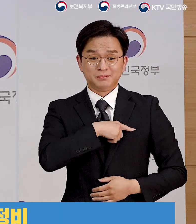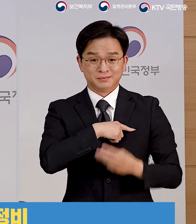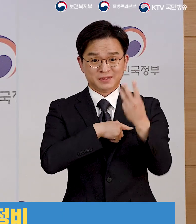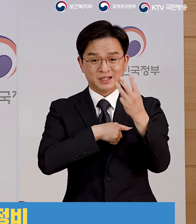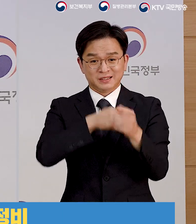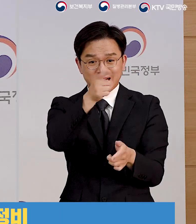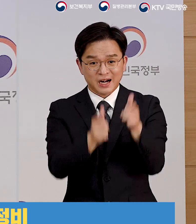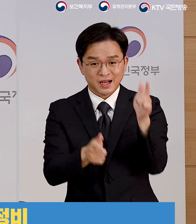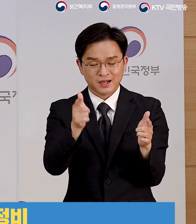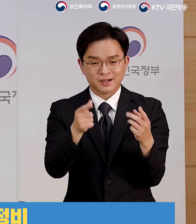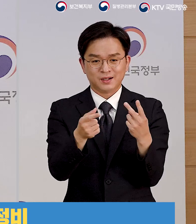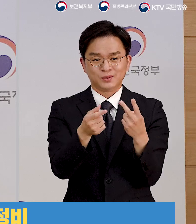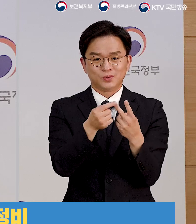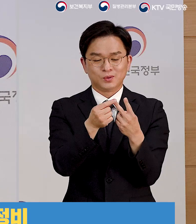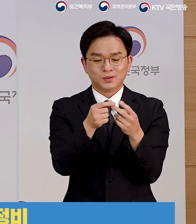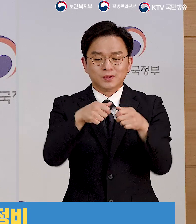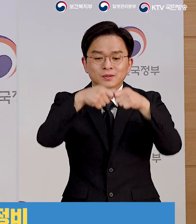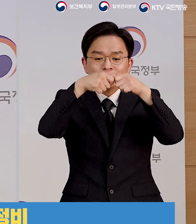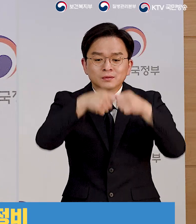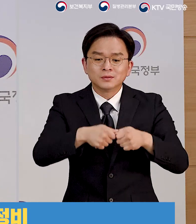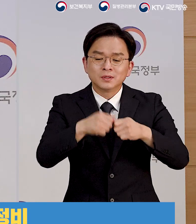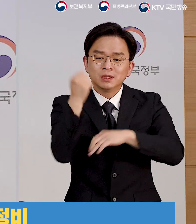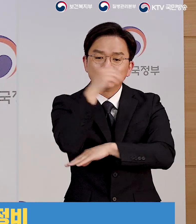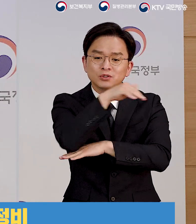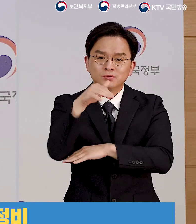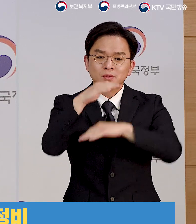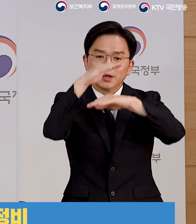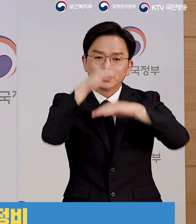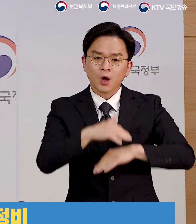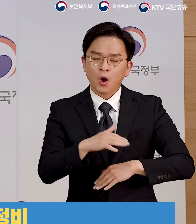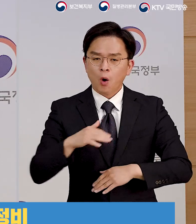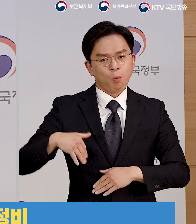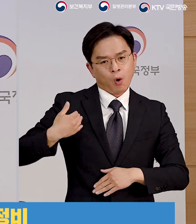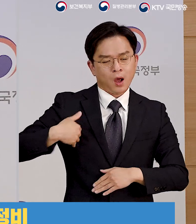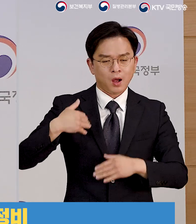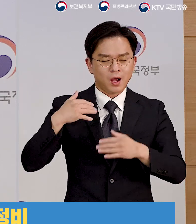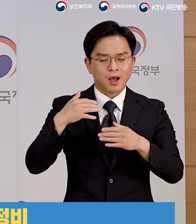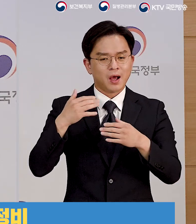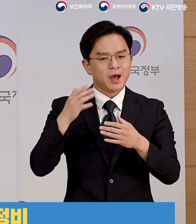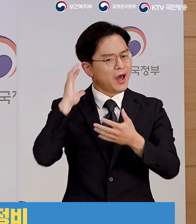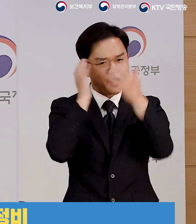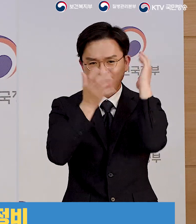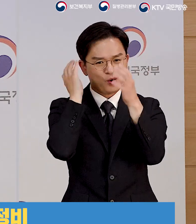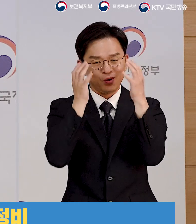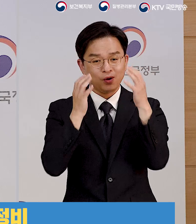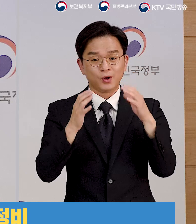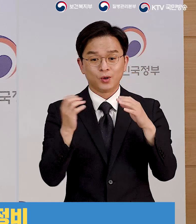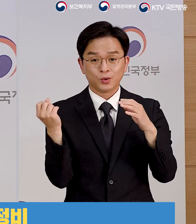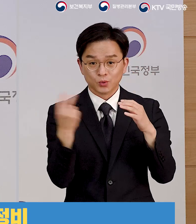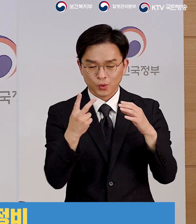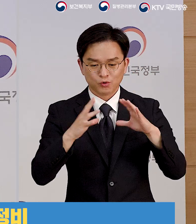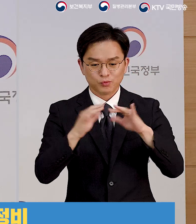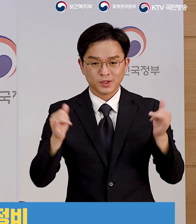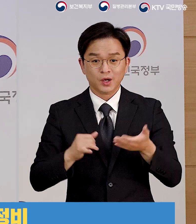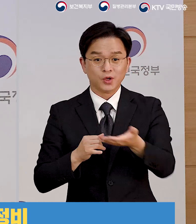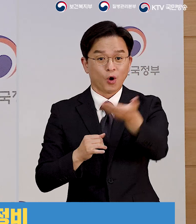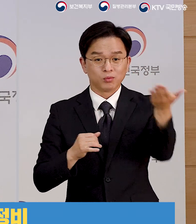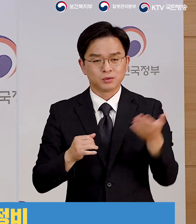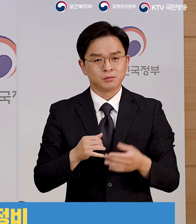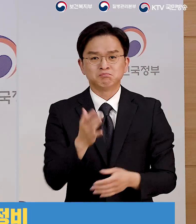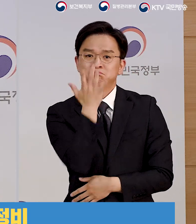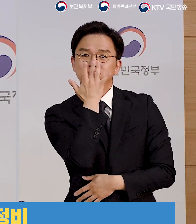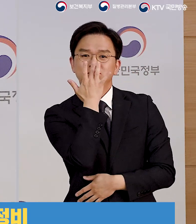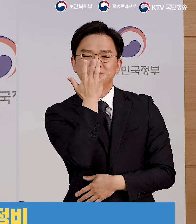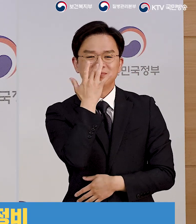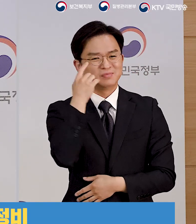단계별 기준과 내용, 명칭 등이 분명하지 않아 현재도 방역 조치의 내용상 혼선이 있고